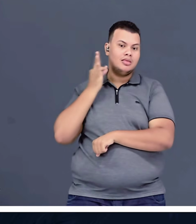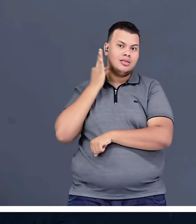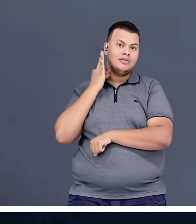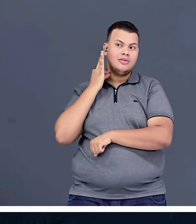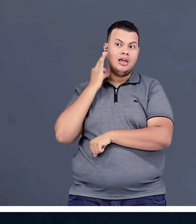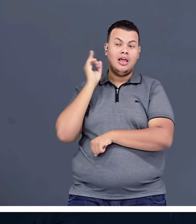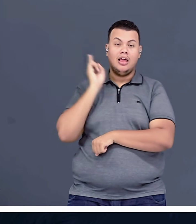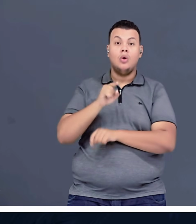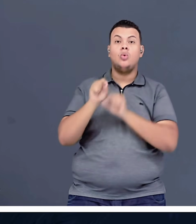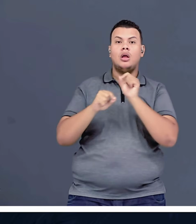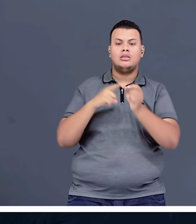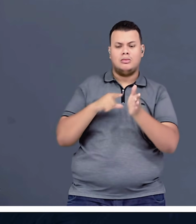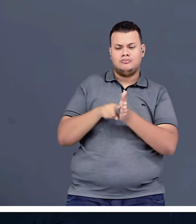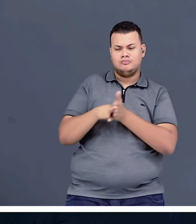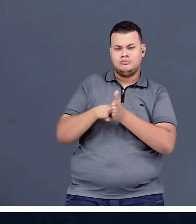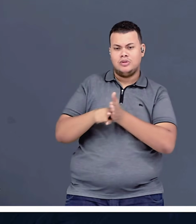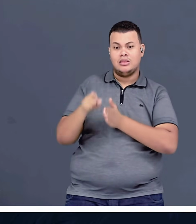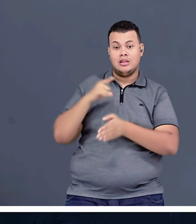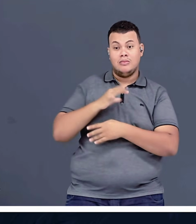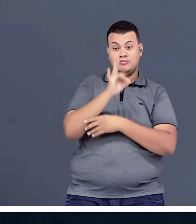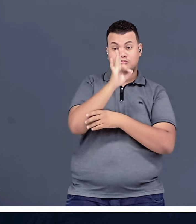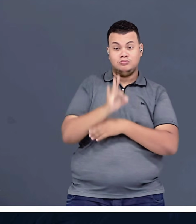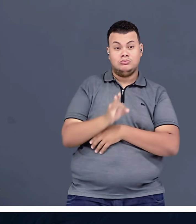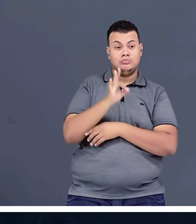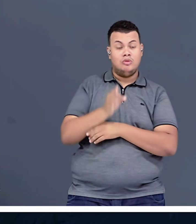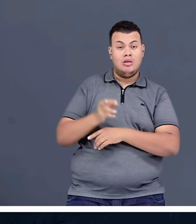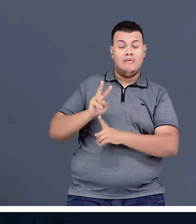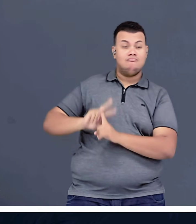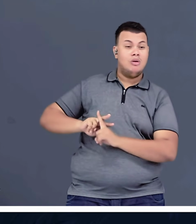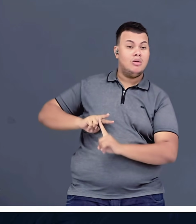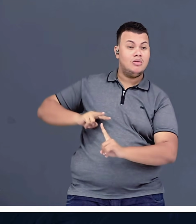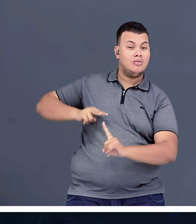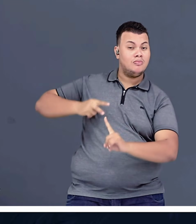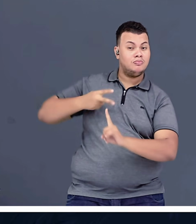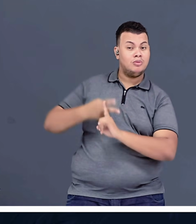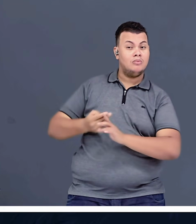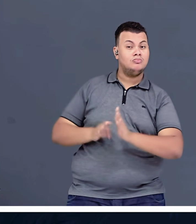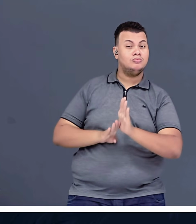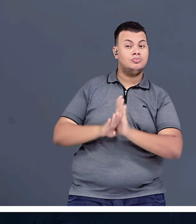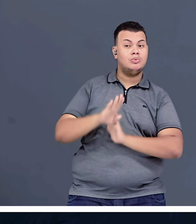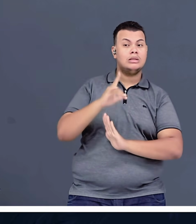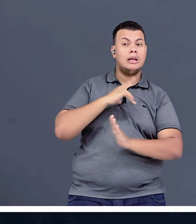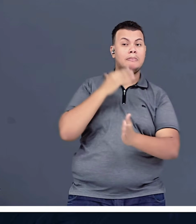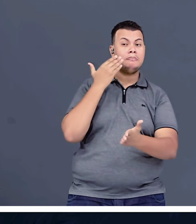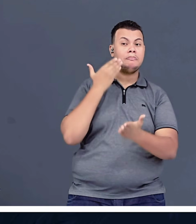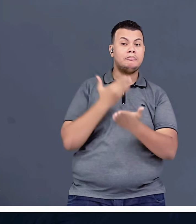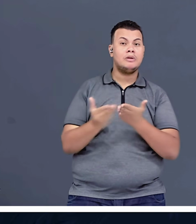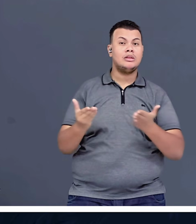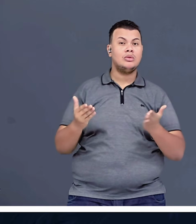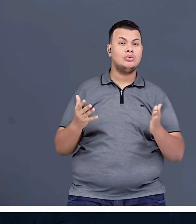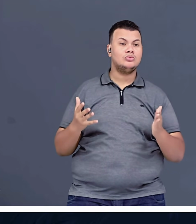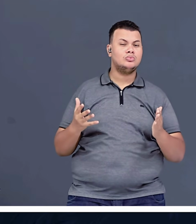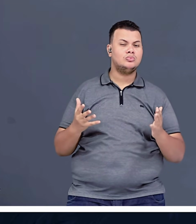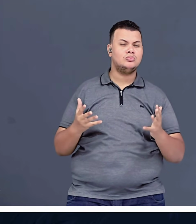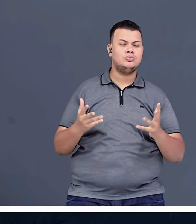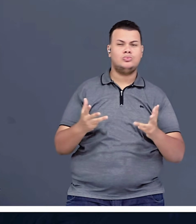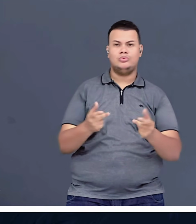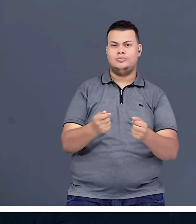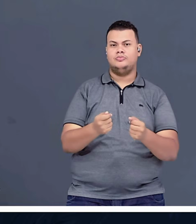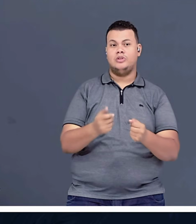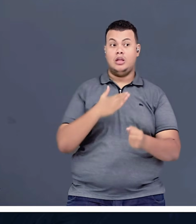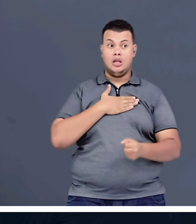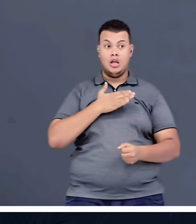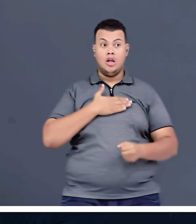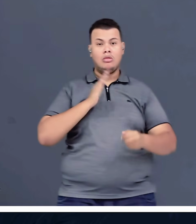O estudo que mostra o percentual altíssimo daqueles que perderam tudo. Gente, eu